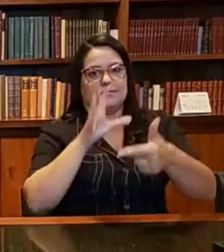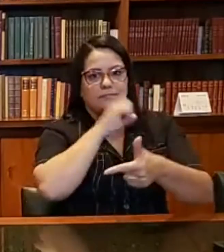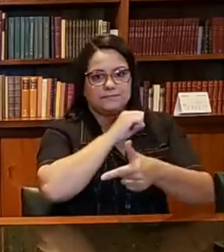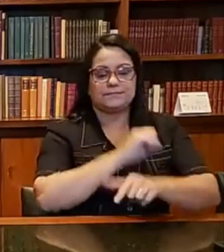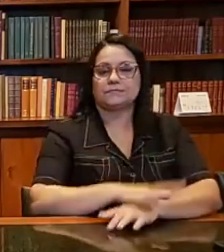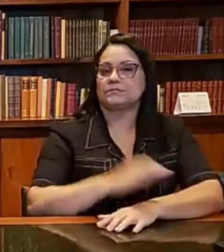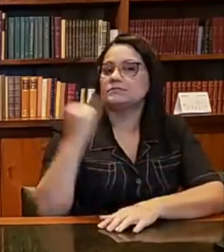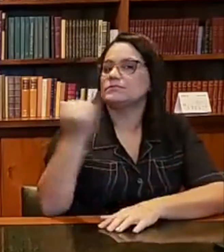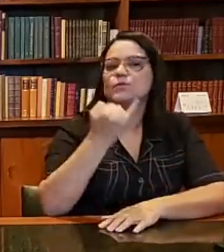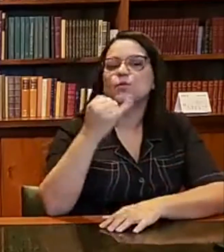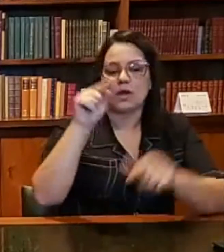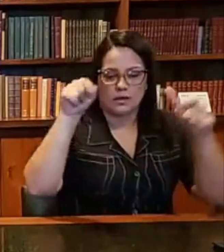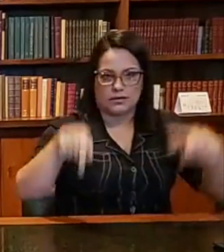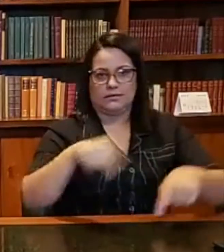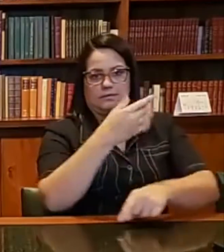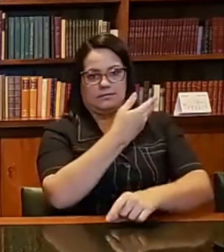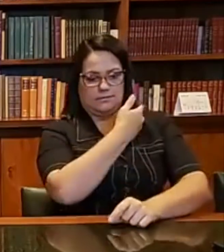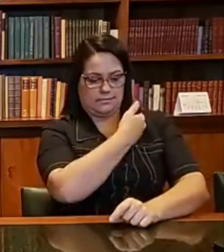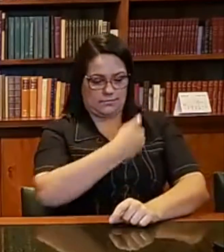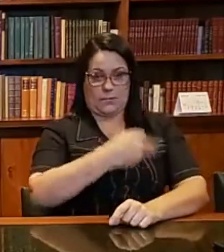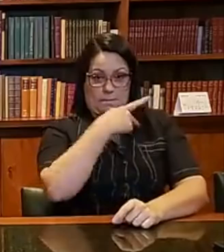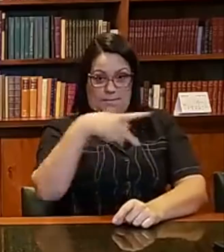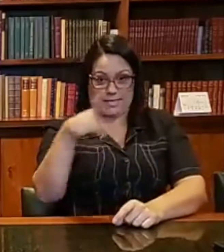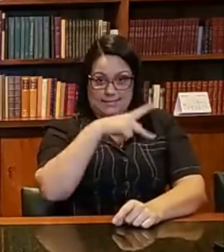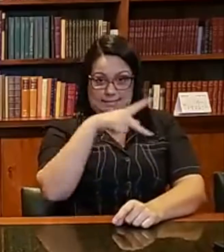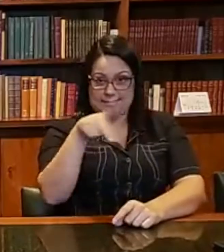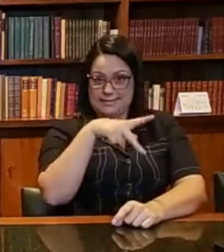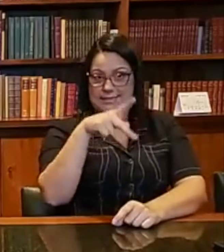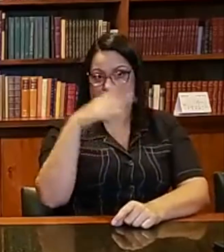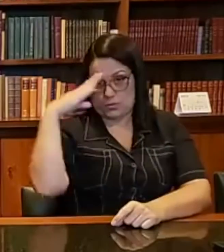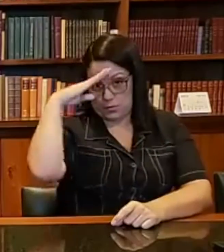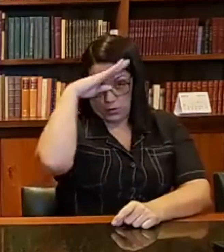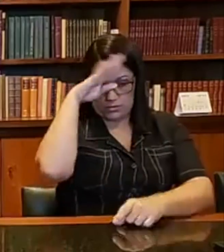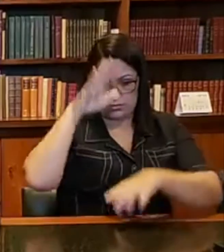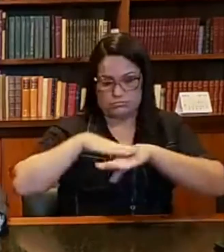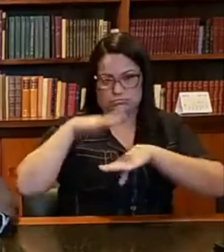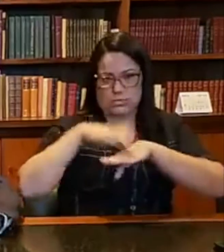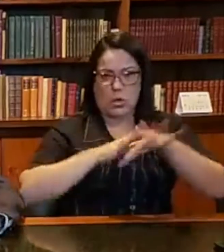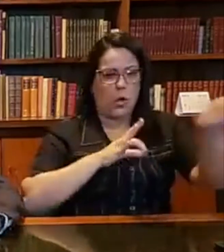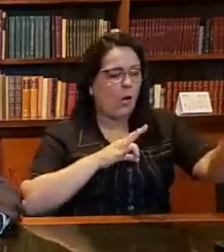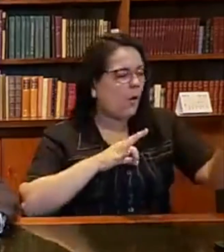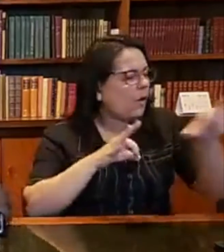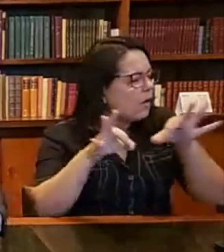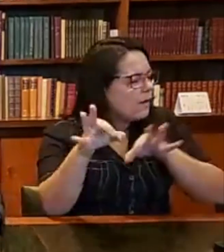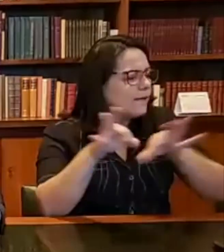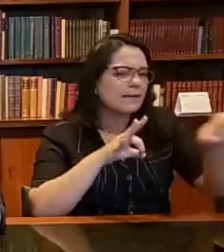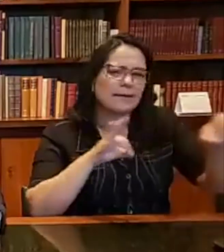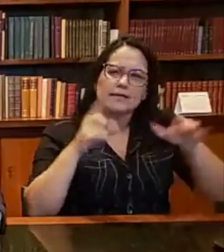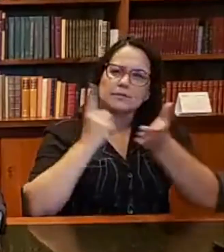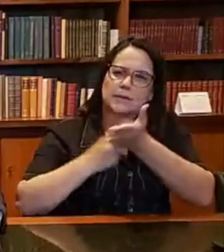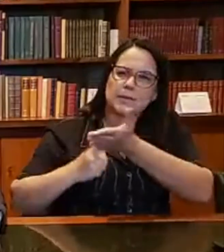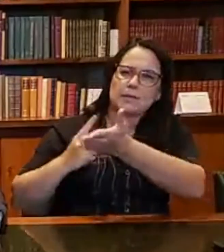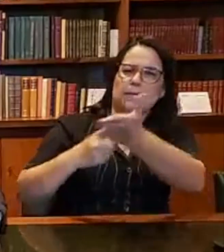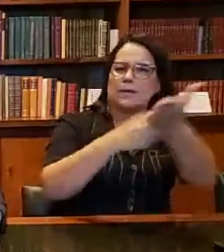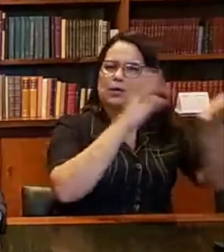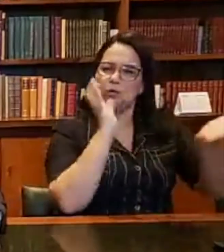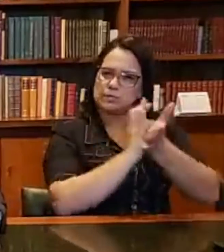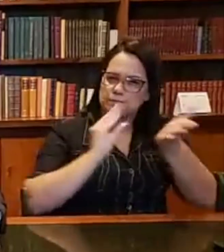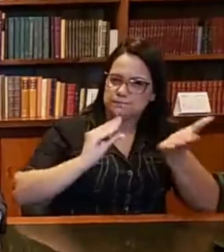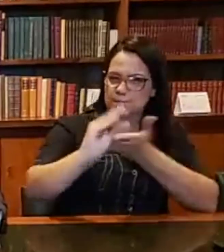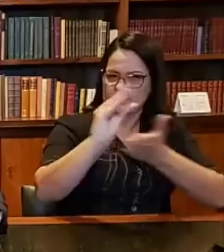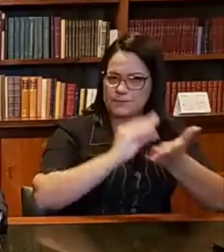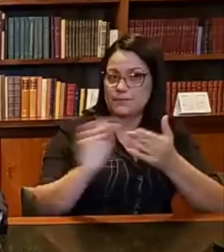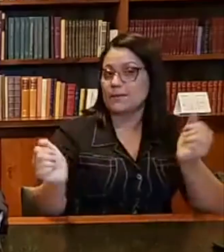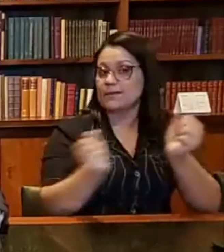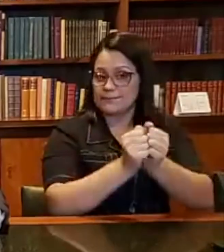O governo Bolsonaro, que foi quem organizou todo este benefício, junto com o ministro Paulo Guedes,